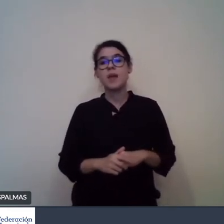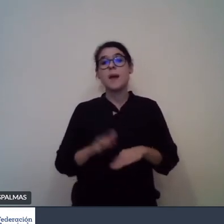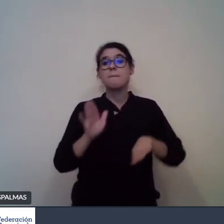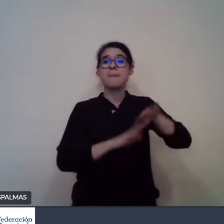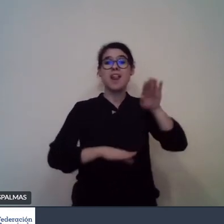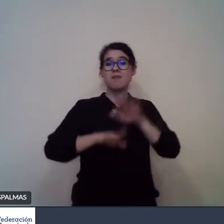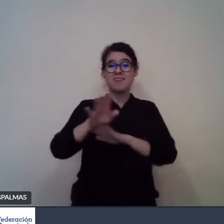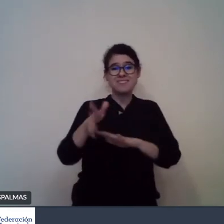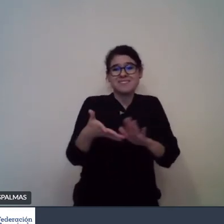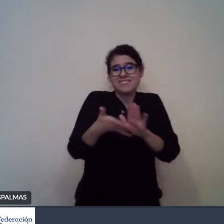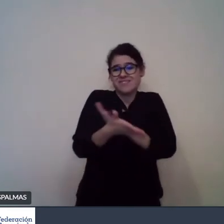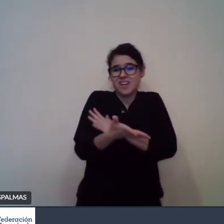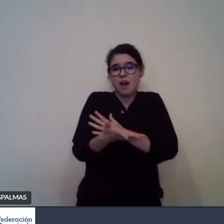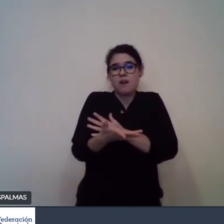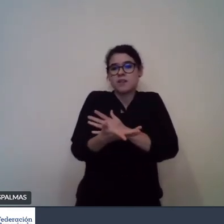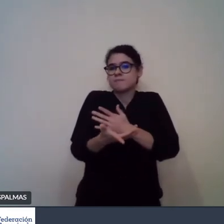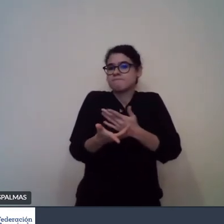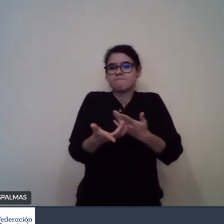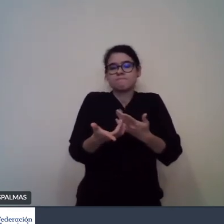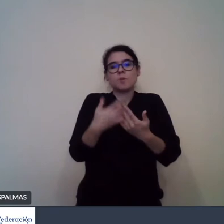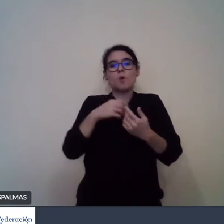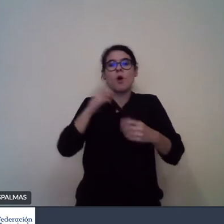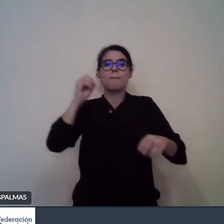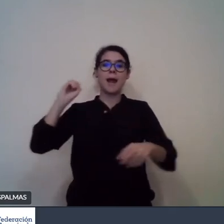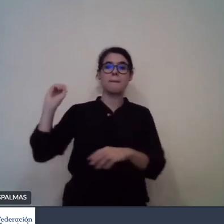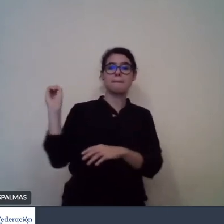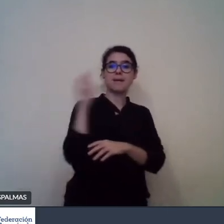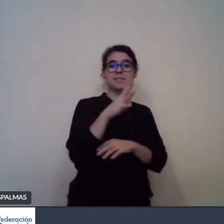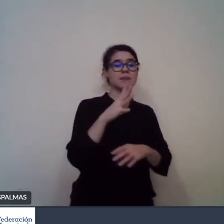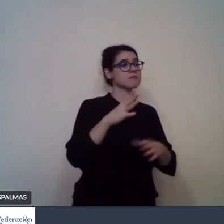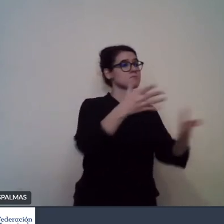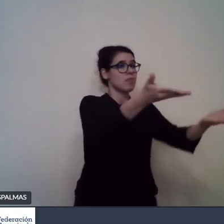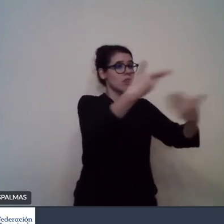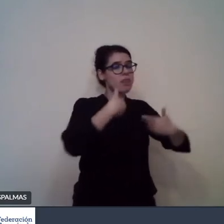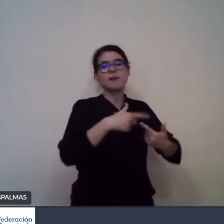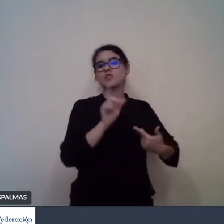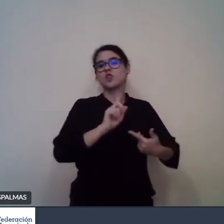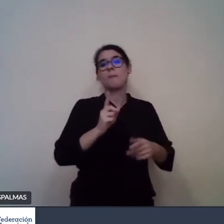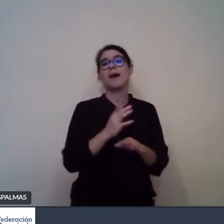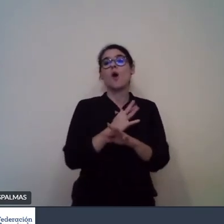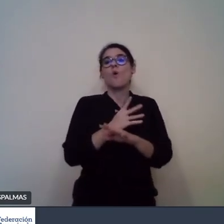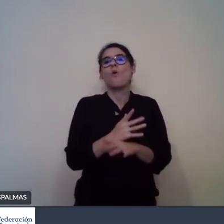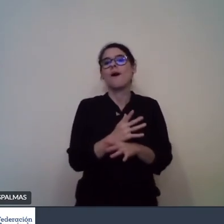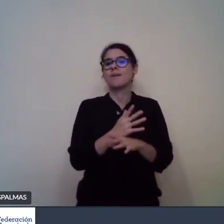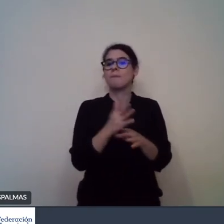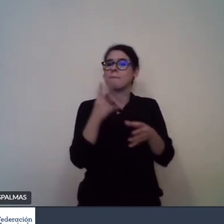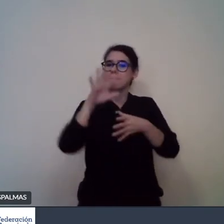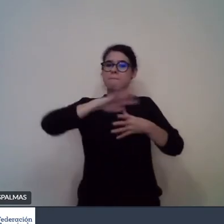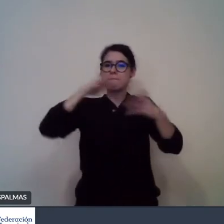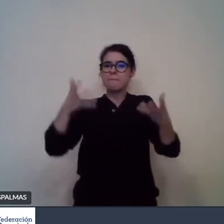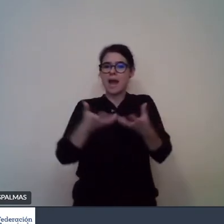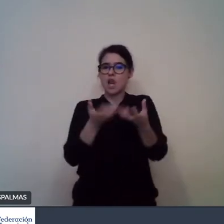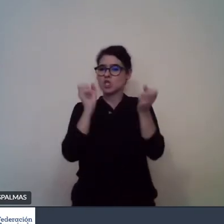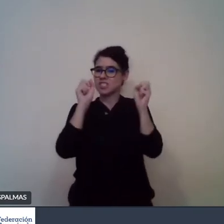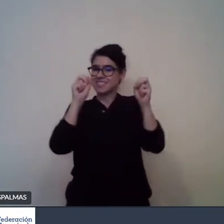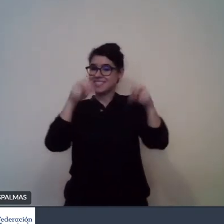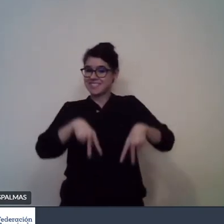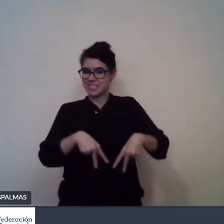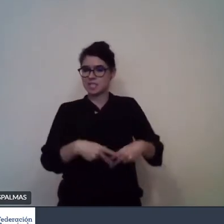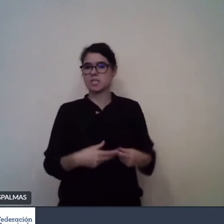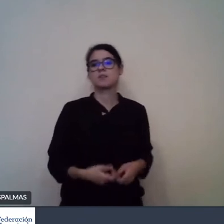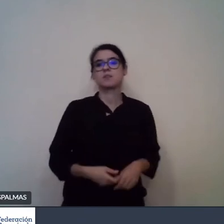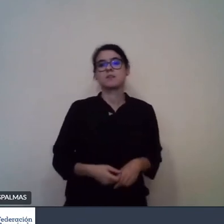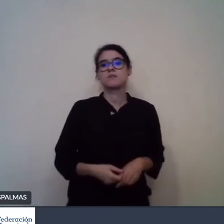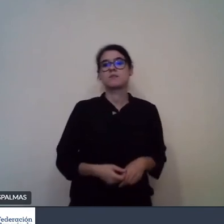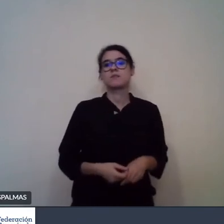solamente como una opción para pasar el balón, sino para jugar sin balón. Se podría dar el corte, o sea, una